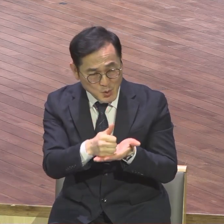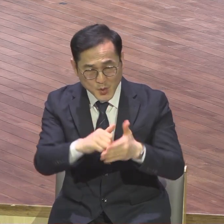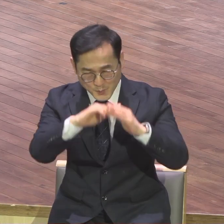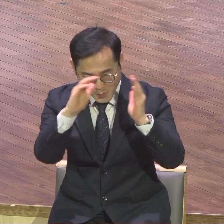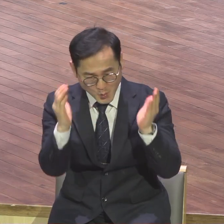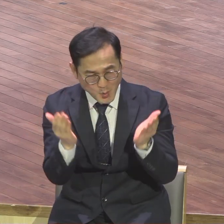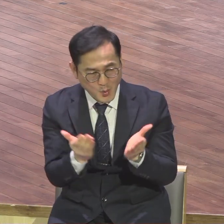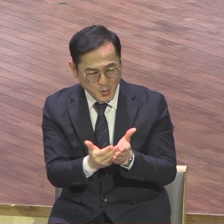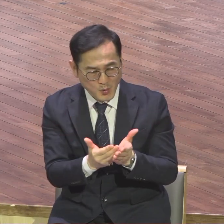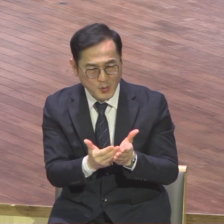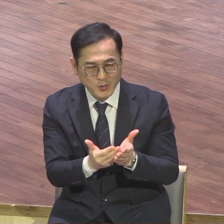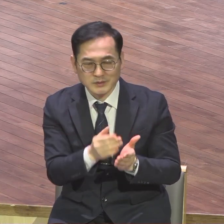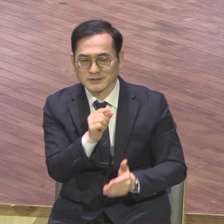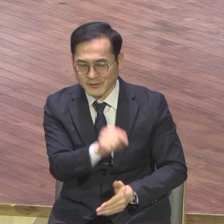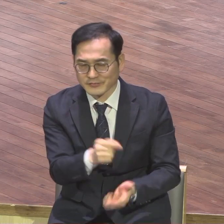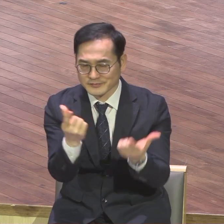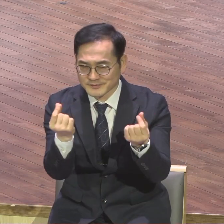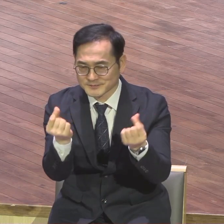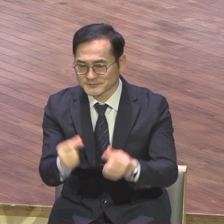모든 것입니다.